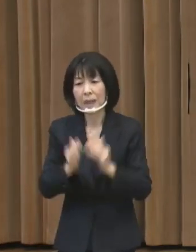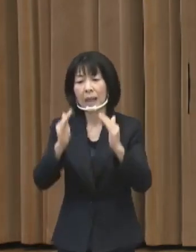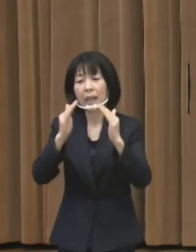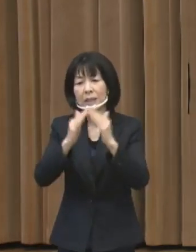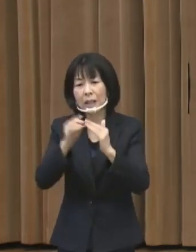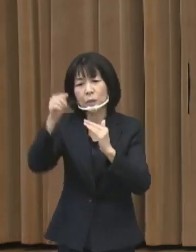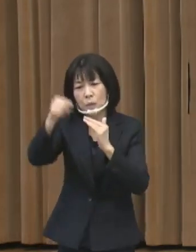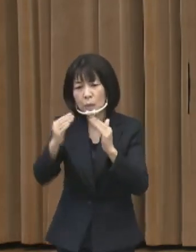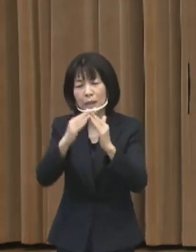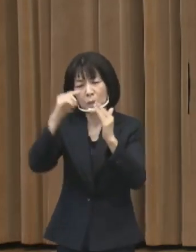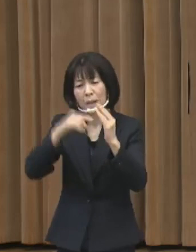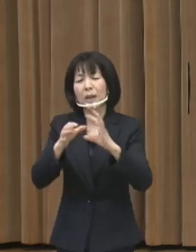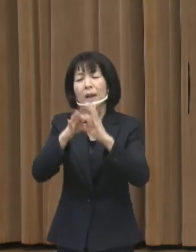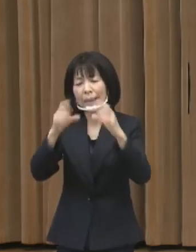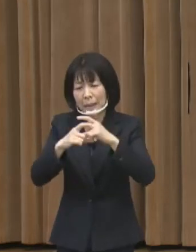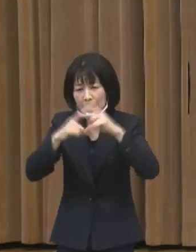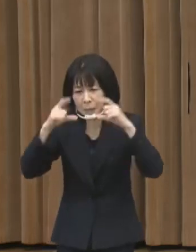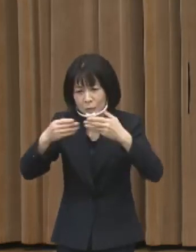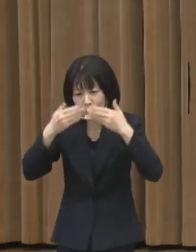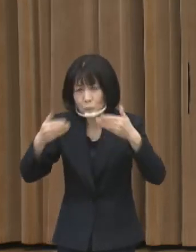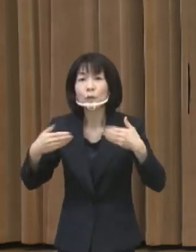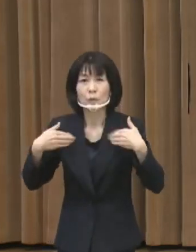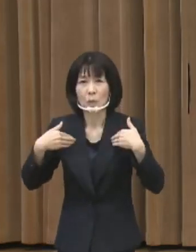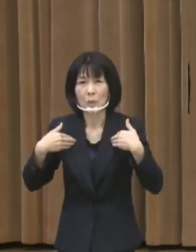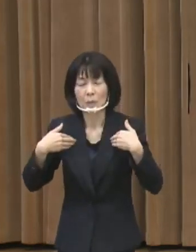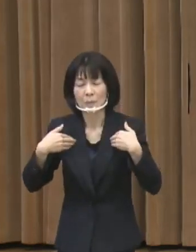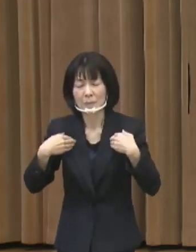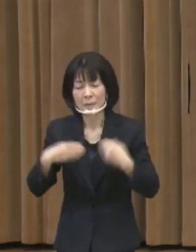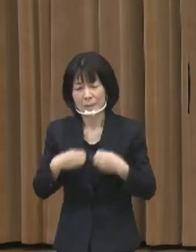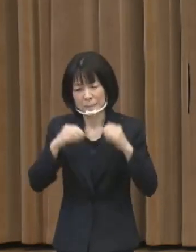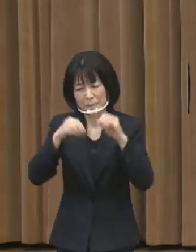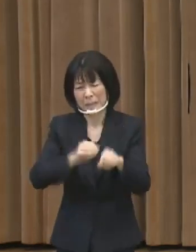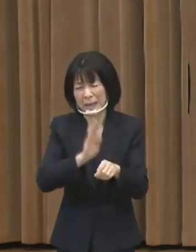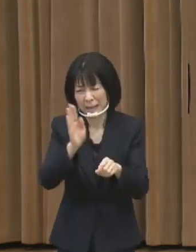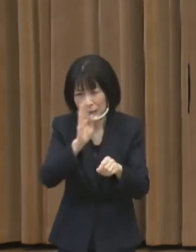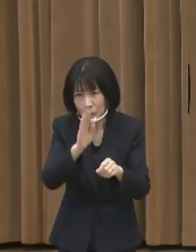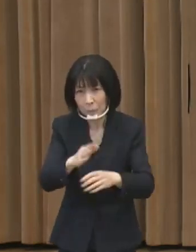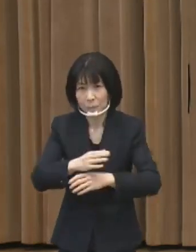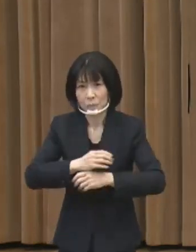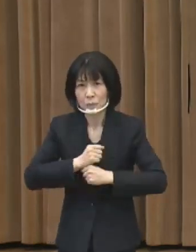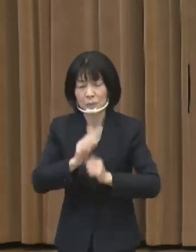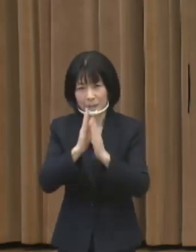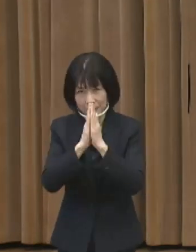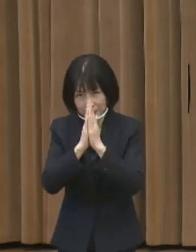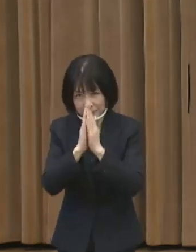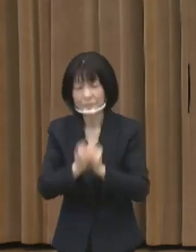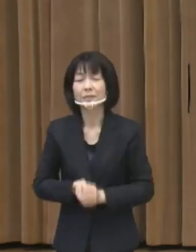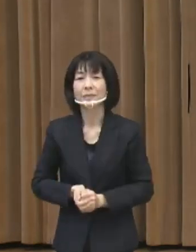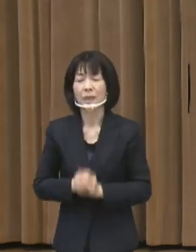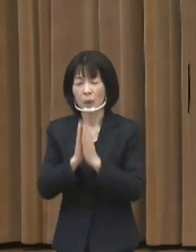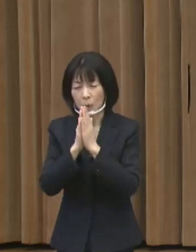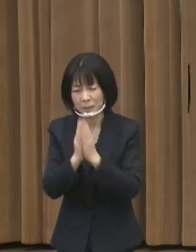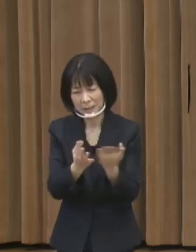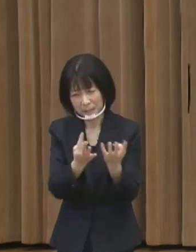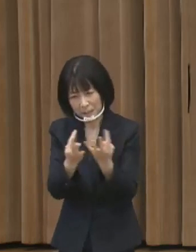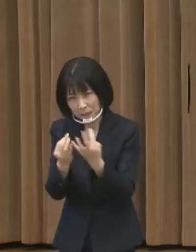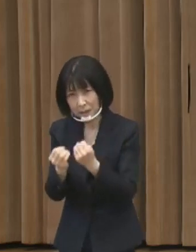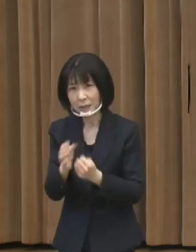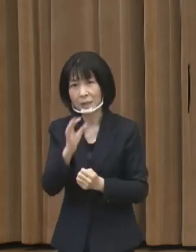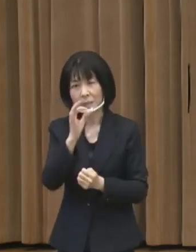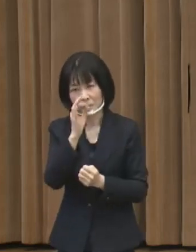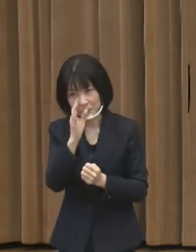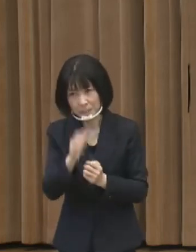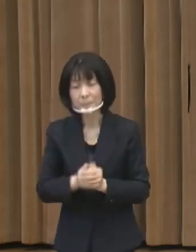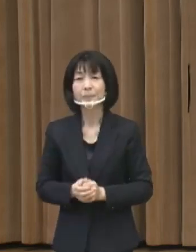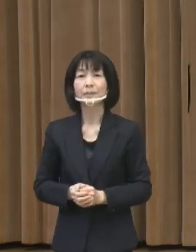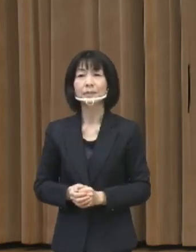ても、マスクを着用し、高齢者への感染が起こらないよう、万全の注意をお願いします。お願いばかりで大変心苦しい